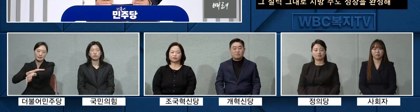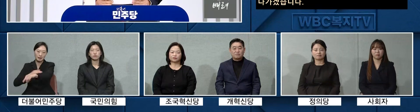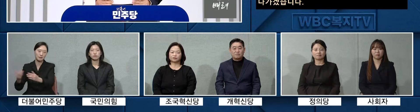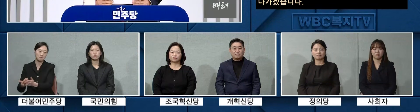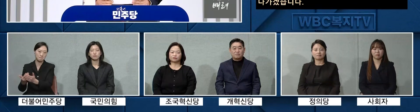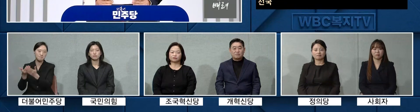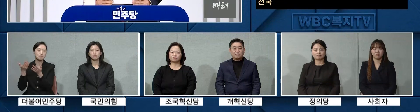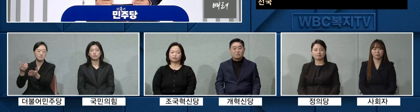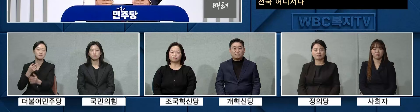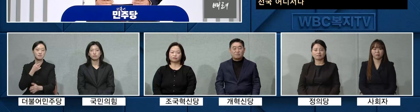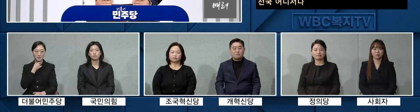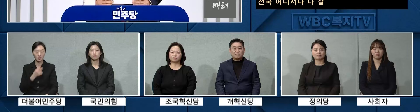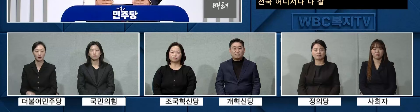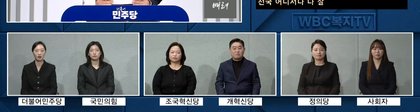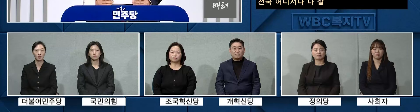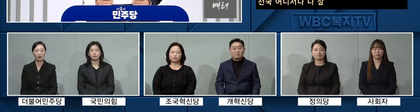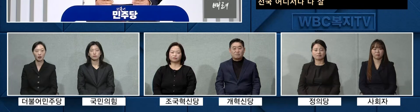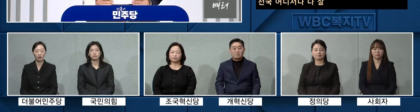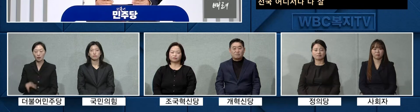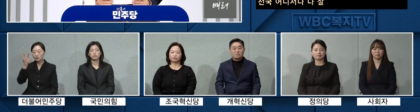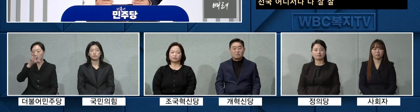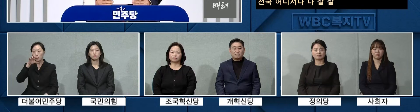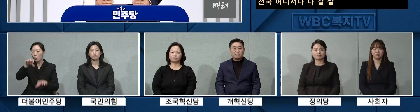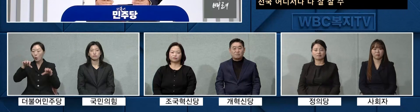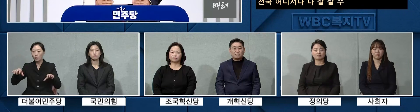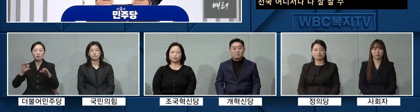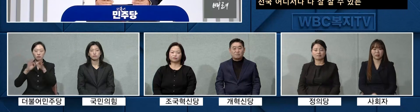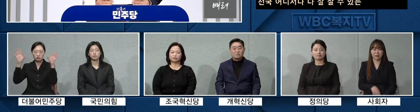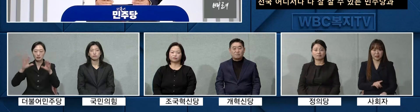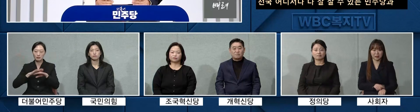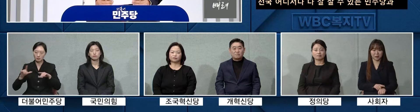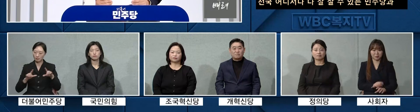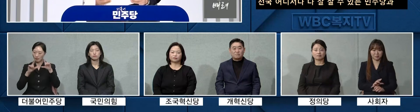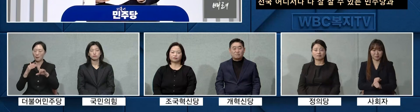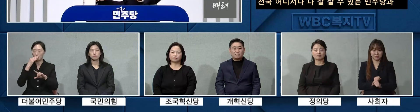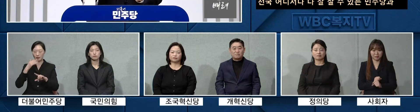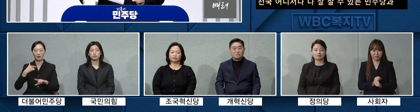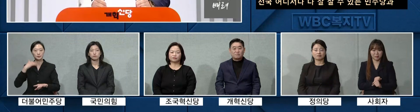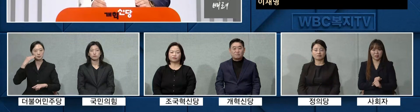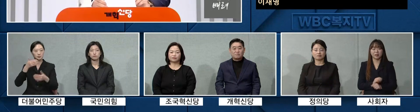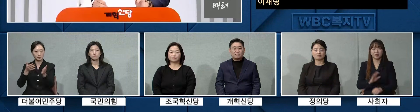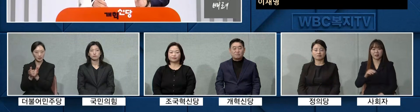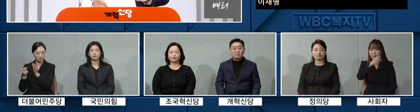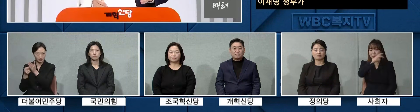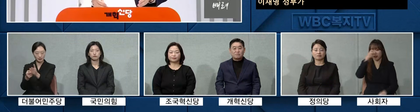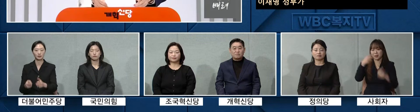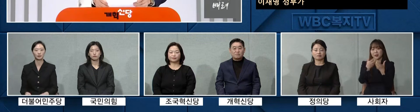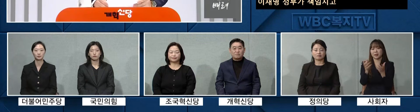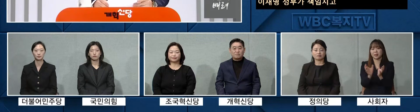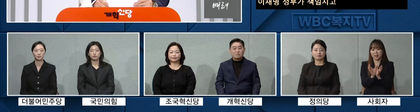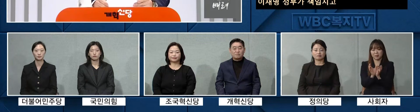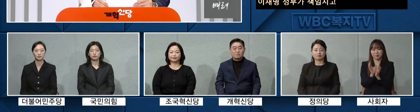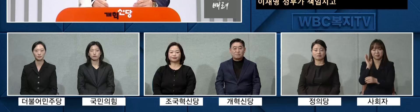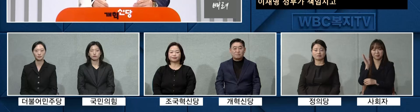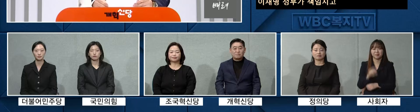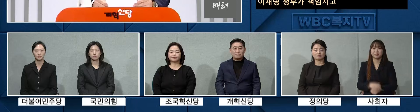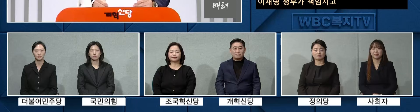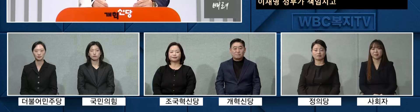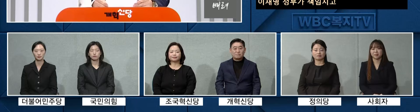수 있는 민주당과 이재명 정부가 책임지고 해 나가겠습니다. 이어서 개혁신당 김정철 최고위원 답변해